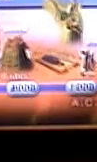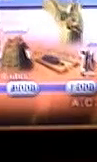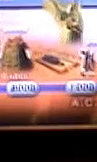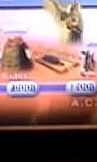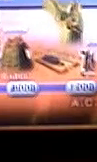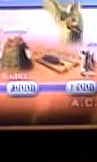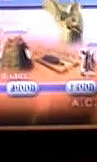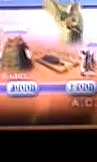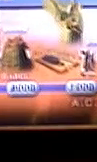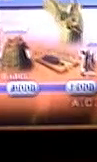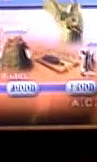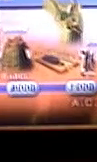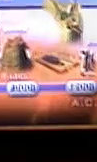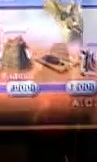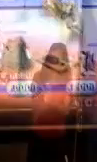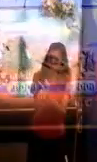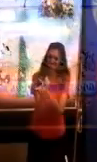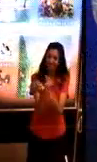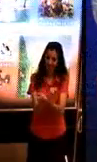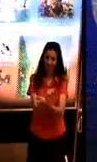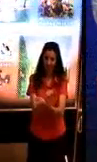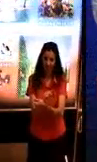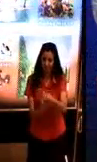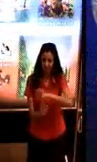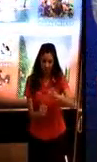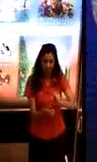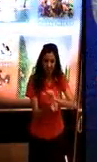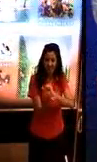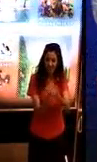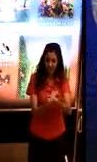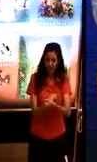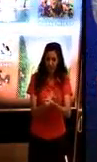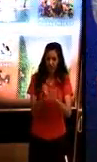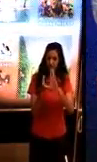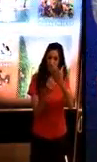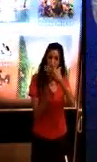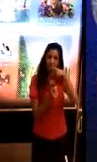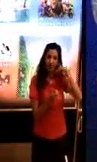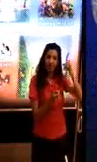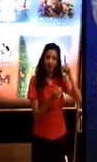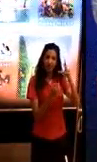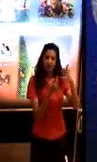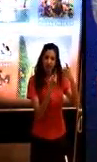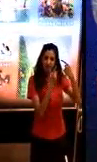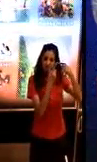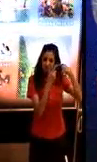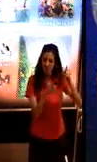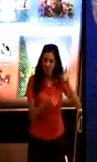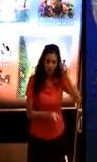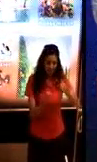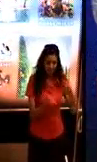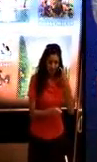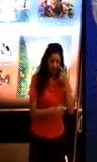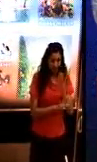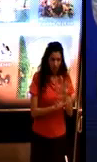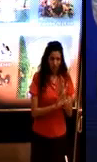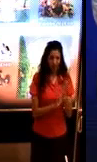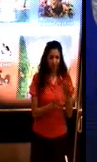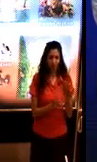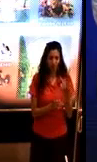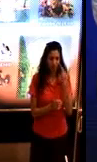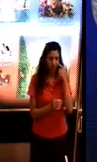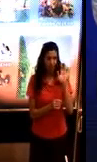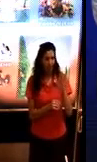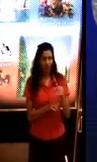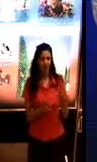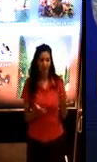han tergiversado las cosas y el carácter de Dios es desconocido en gran manera. El problema